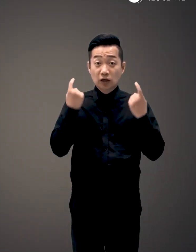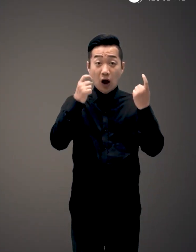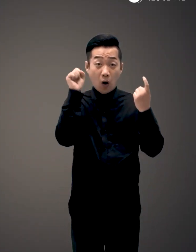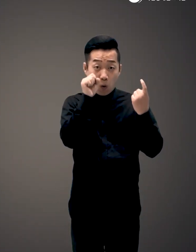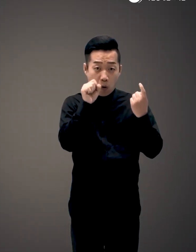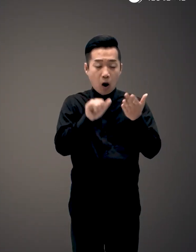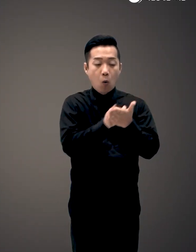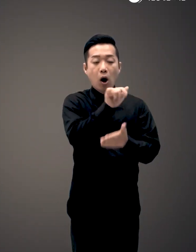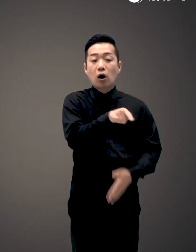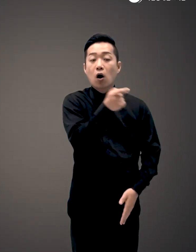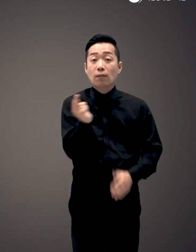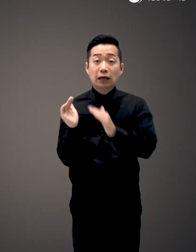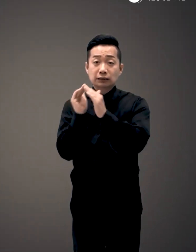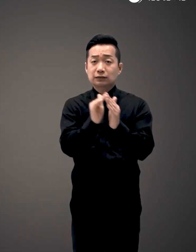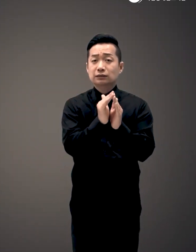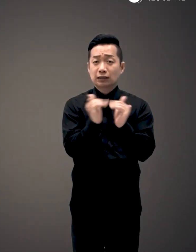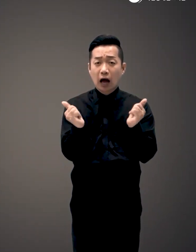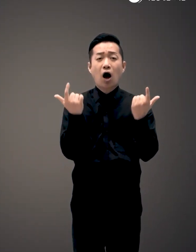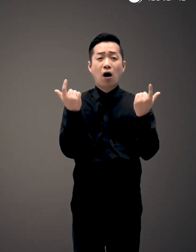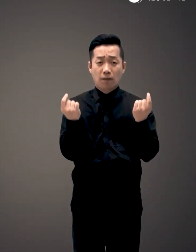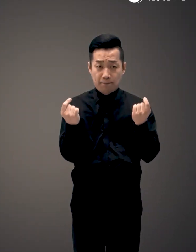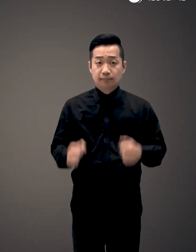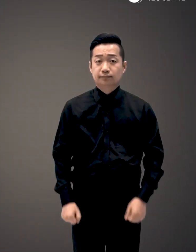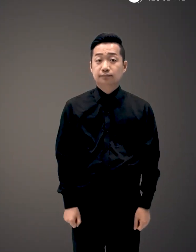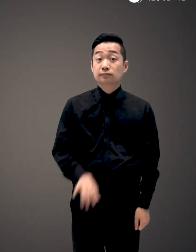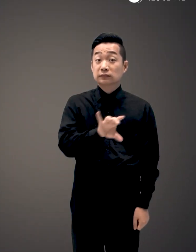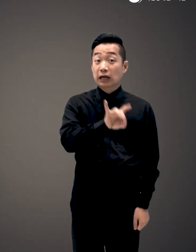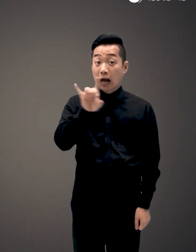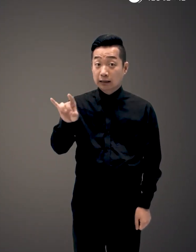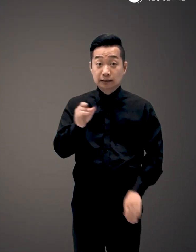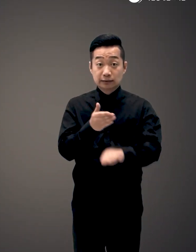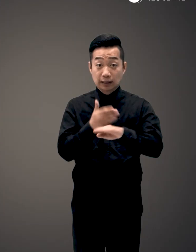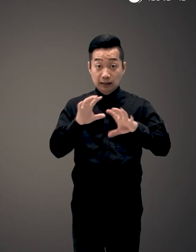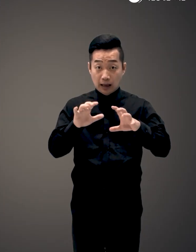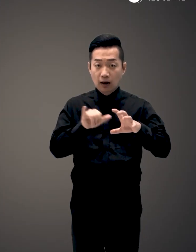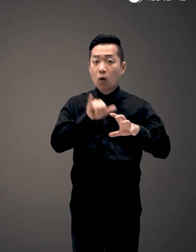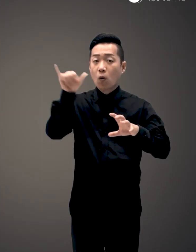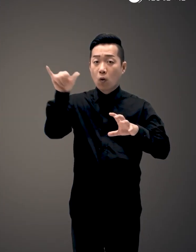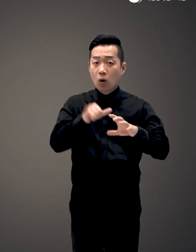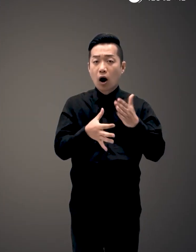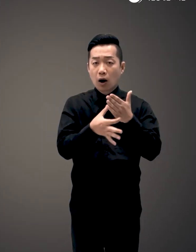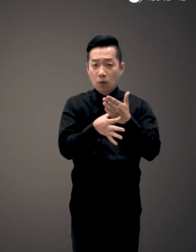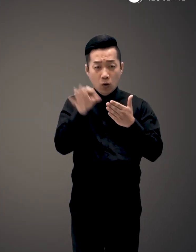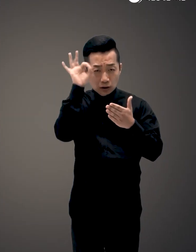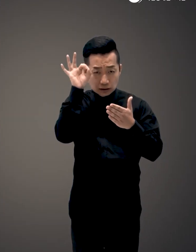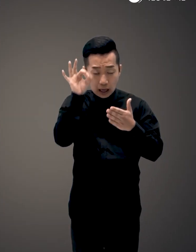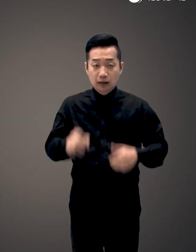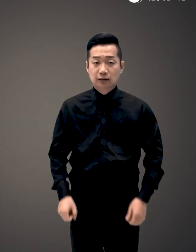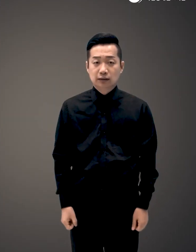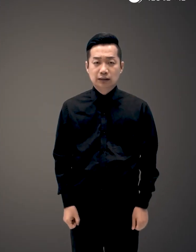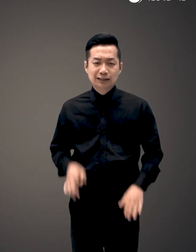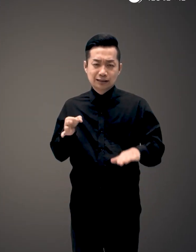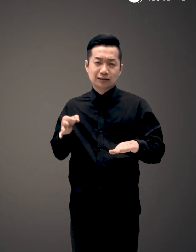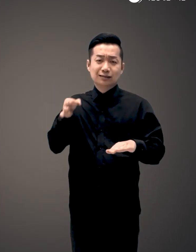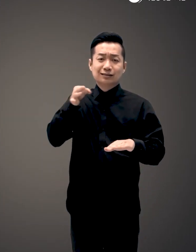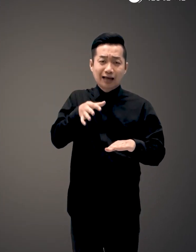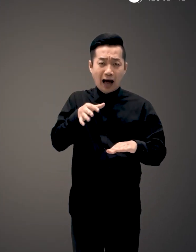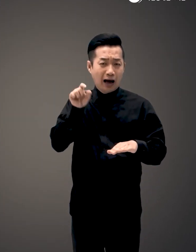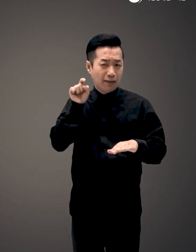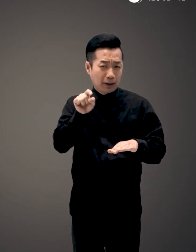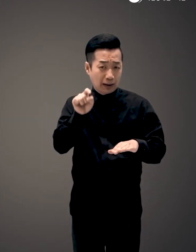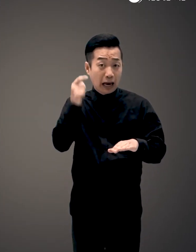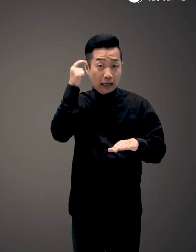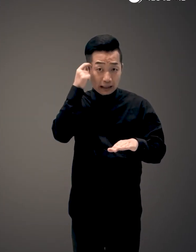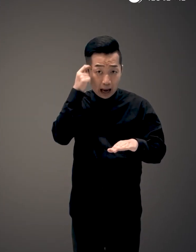여행을 좋아해 공항 옆으로 이사간 사람처럼 가끔 해외로 가는 비행기표를 검색해 결제